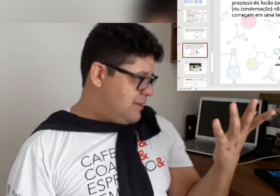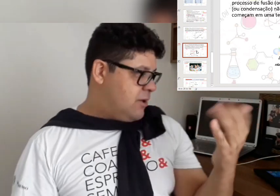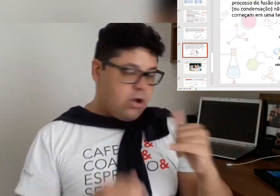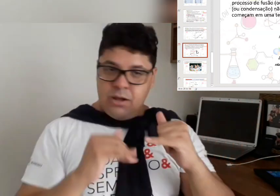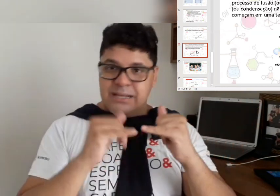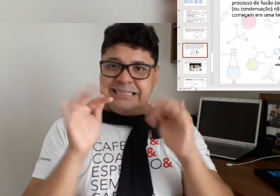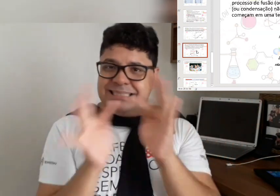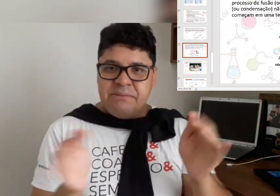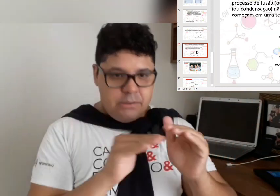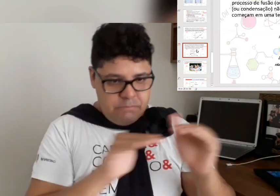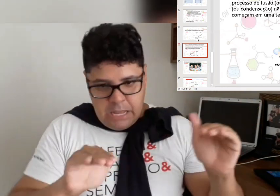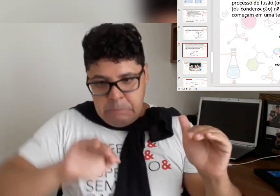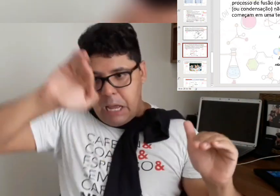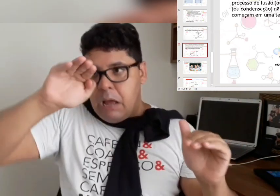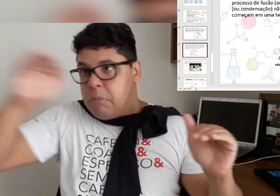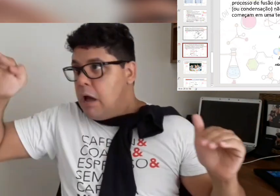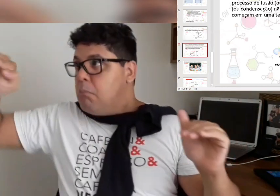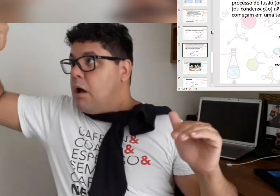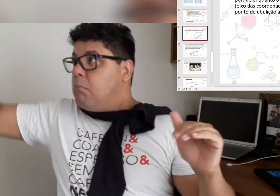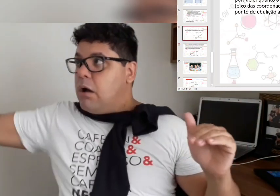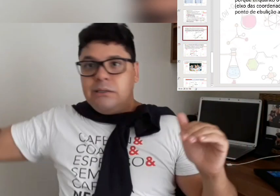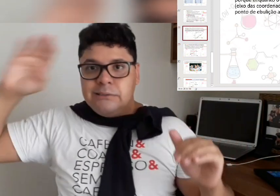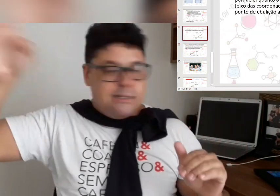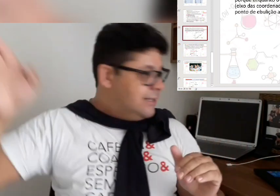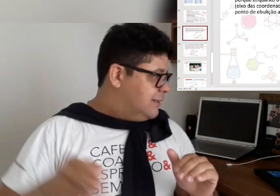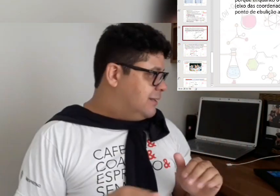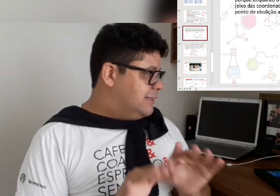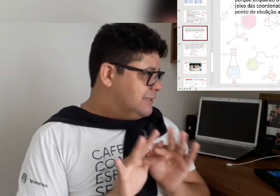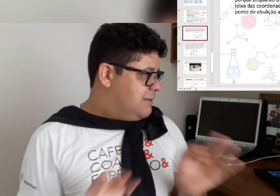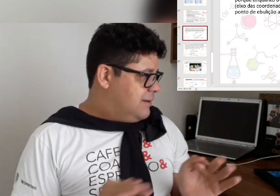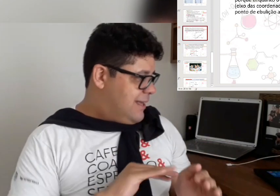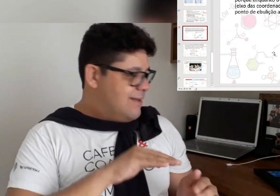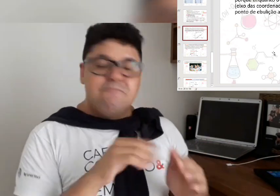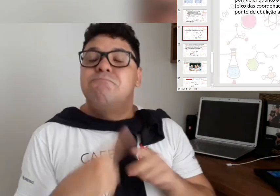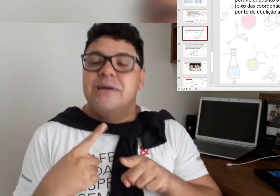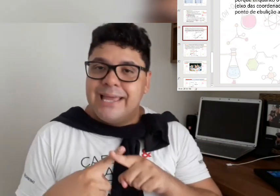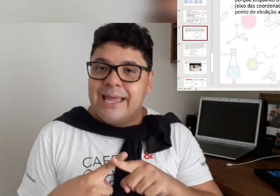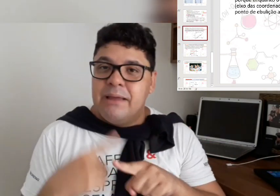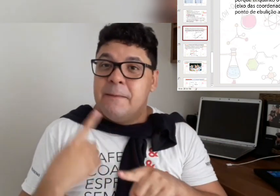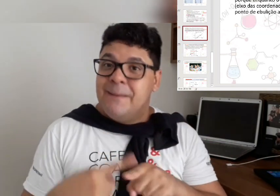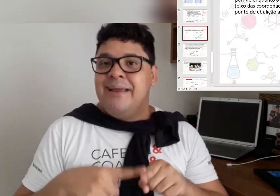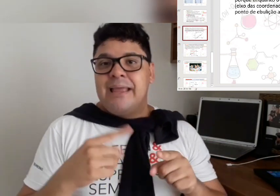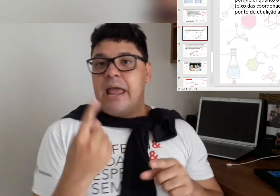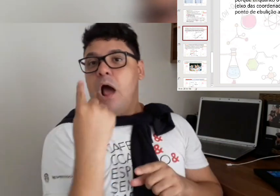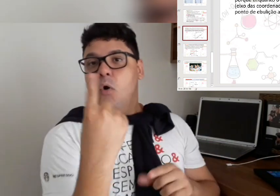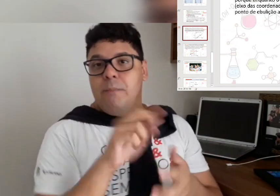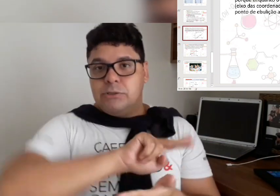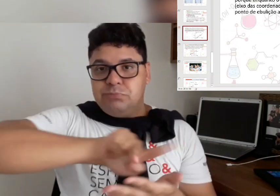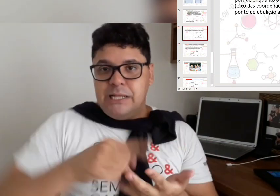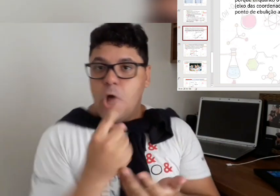ó. Cadê? Aqui. Olha o gráfico anterior. Não acontecia essa reta,